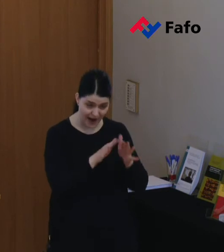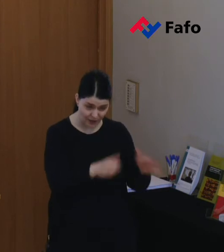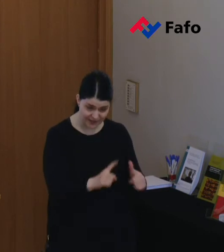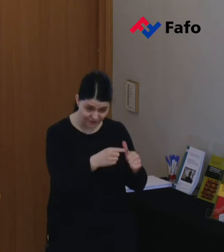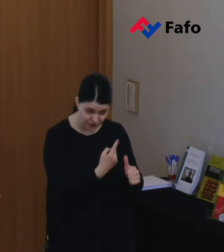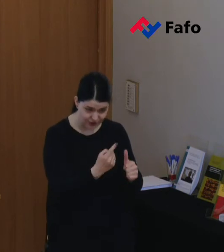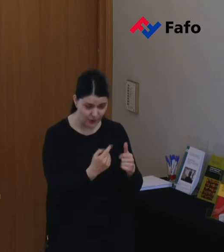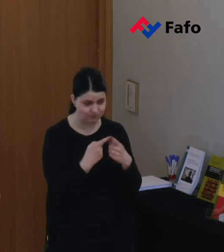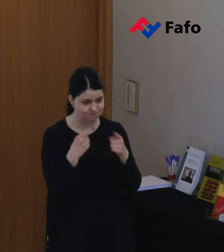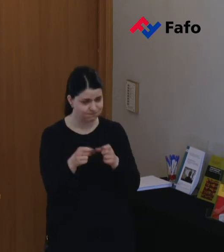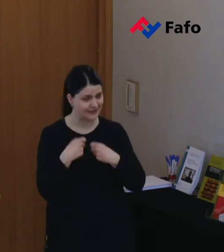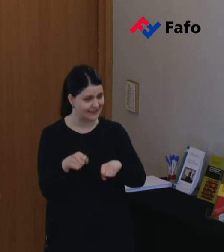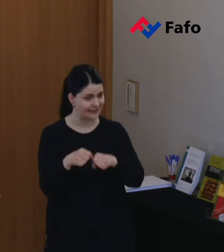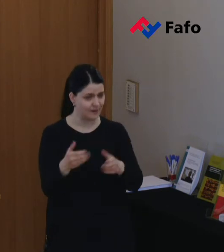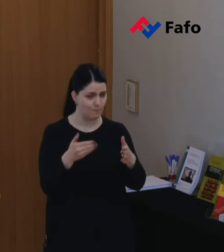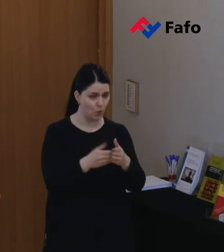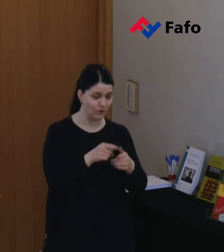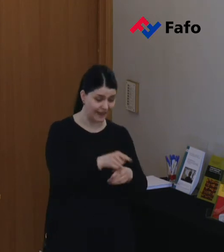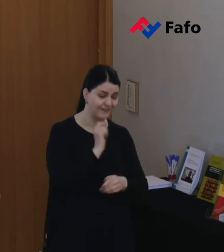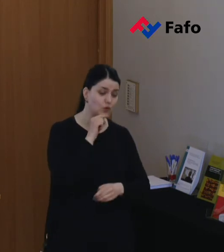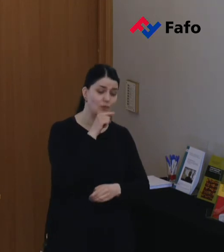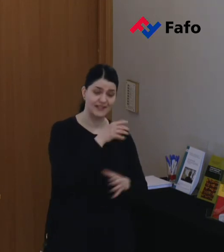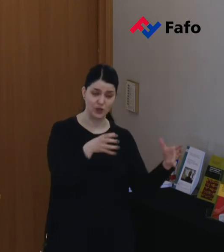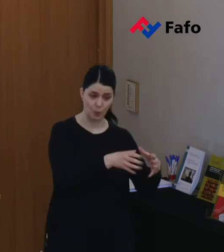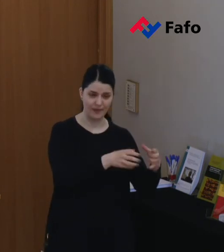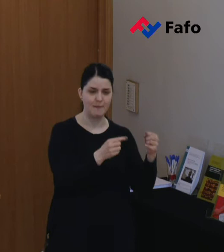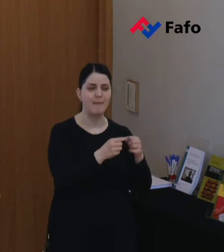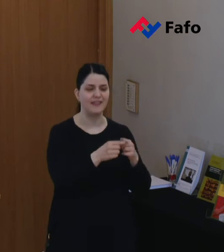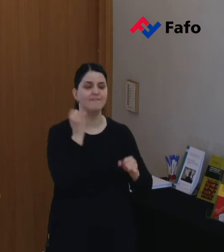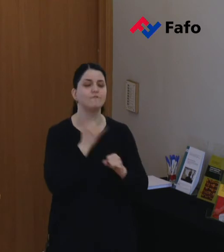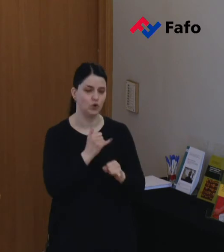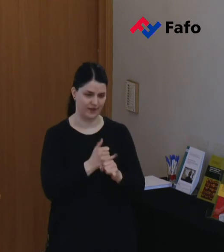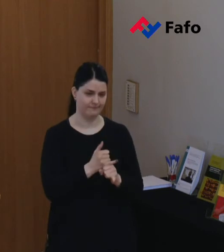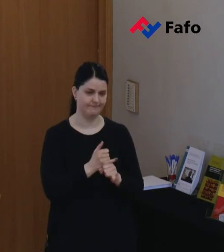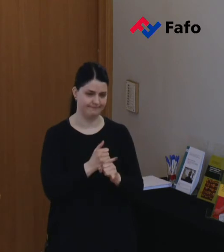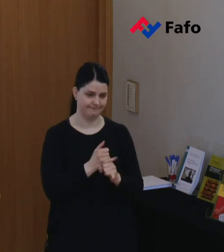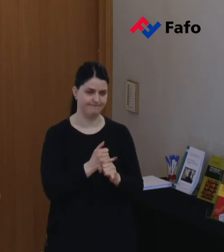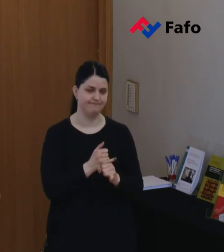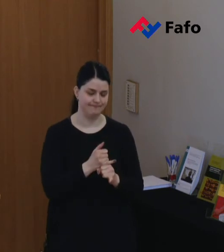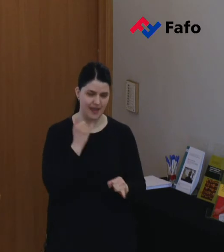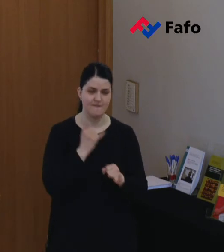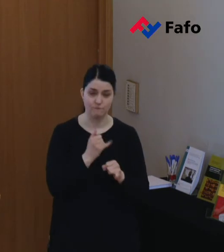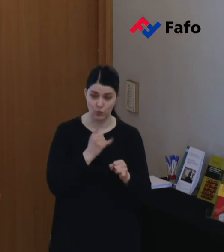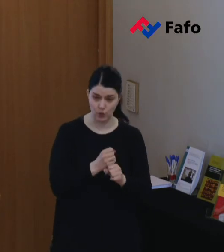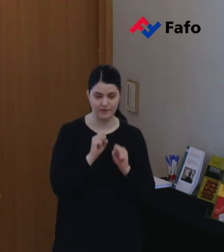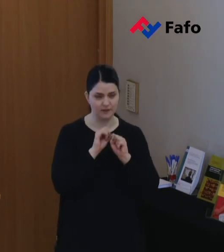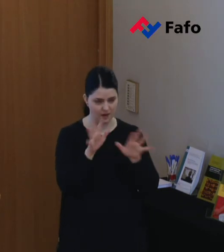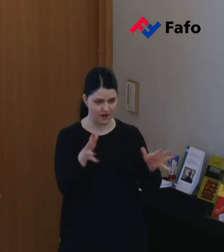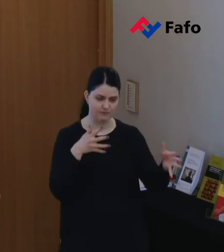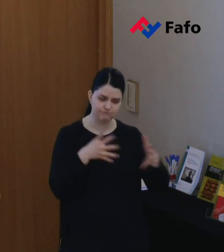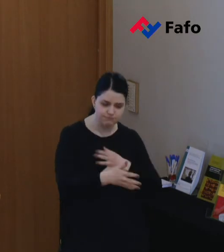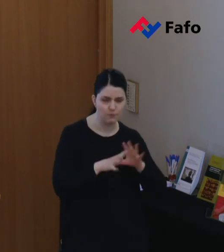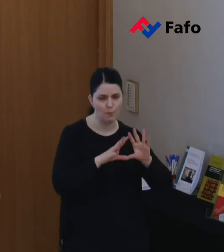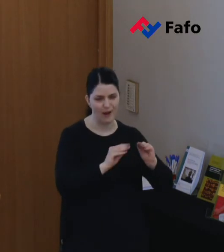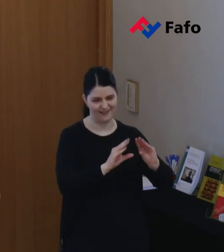First og ulike tiltak mot en komplisert målgruppe, men hvordan? Hvordan skal vi få gjort dette på en